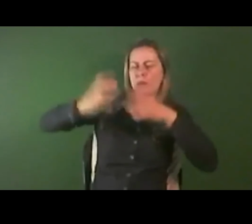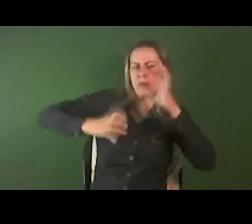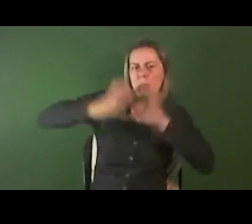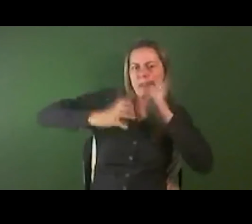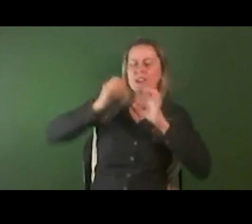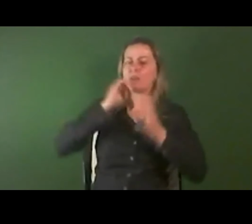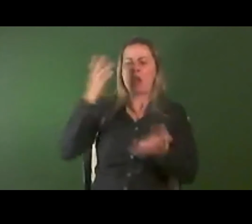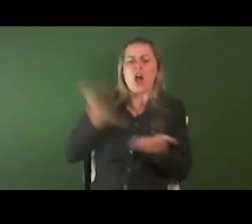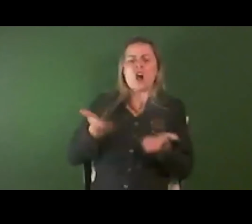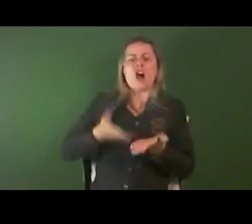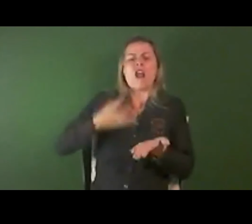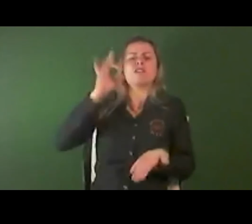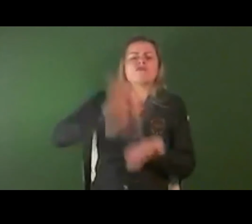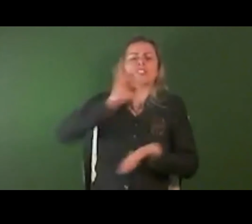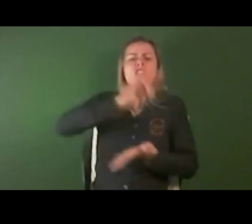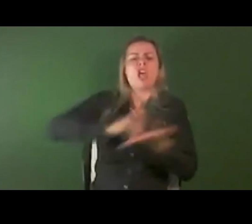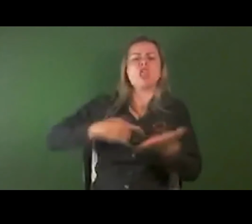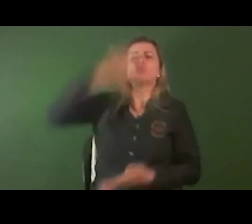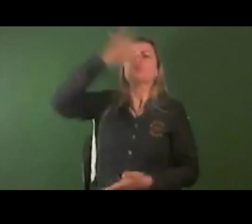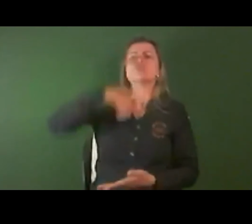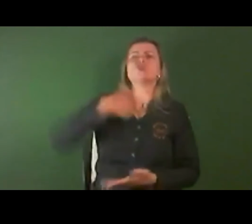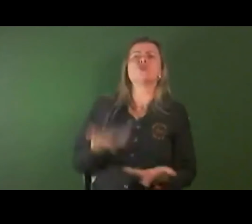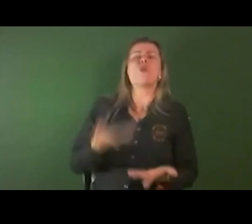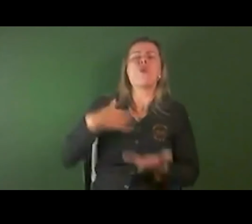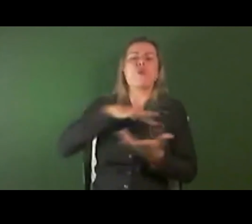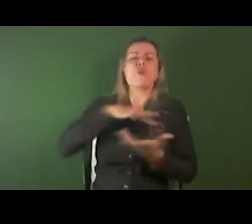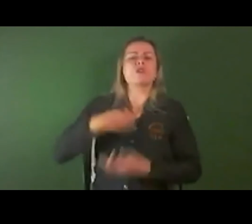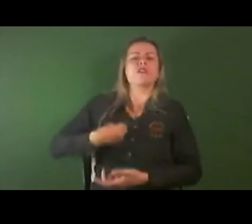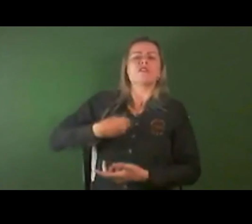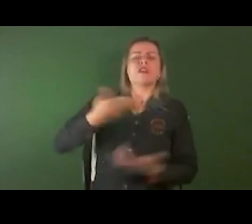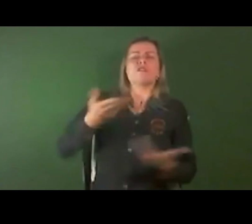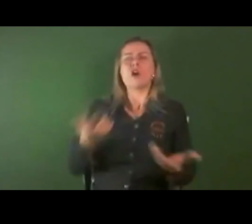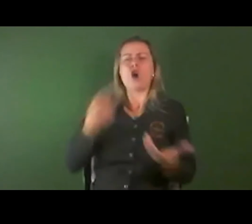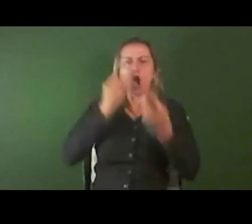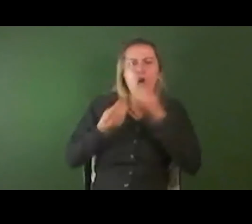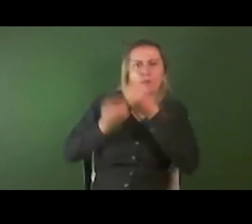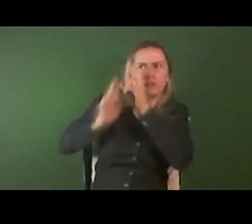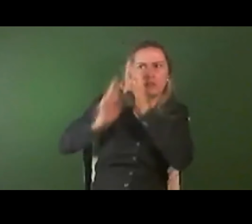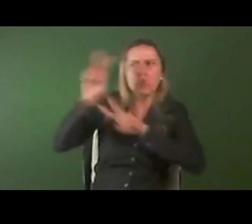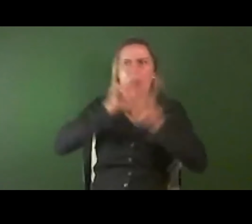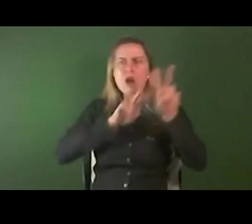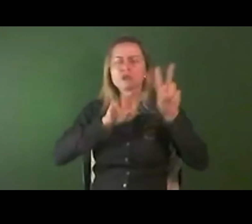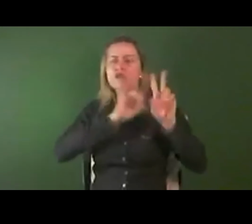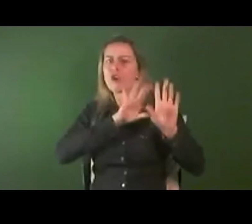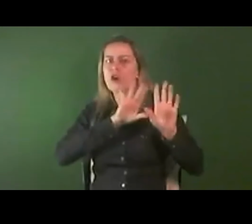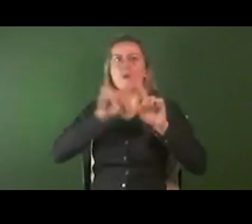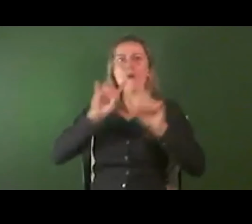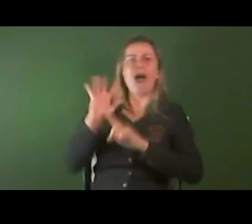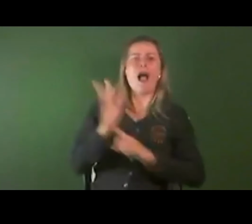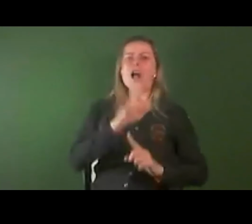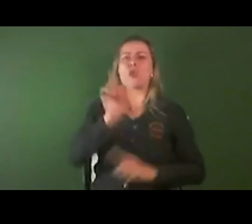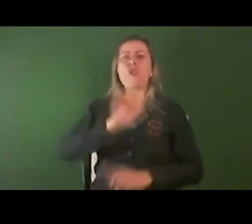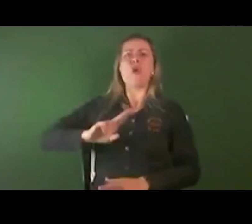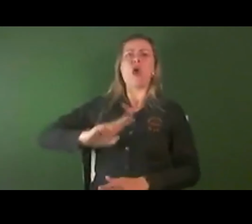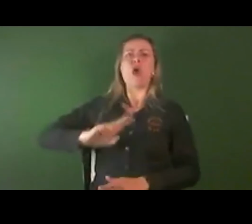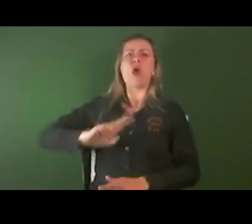e agora, de quem eu sou e que mundo que eu vivo e como eu vejo esse mundo. Então, é muito interessante